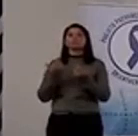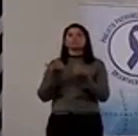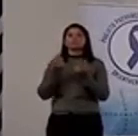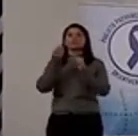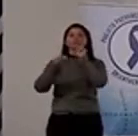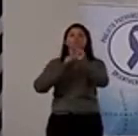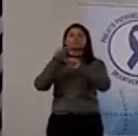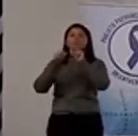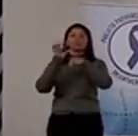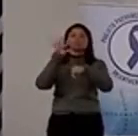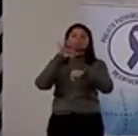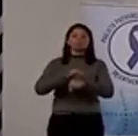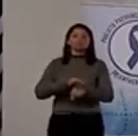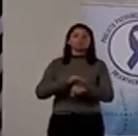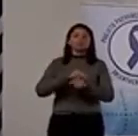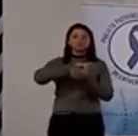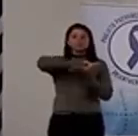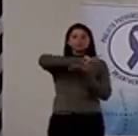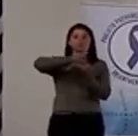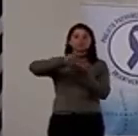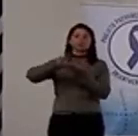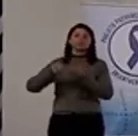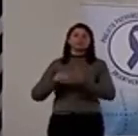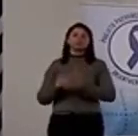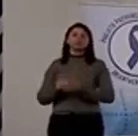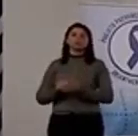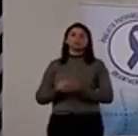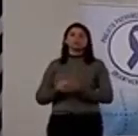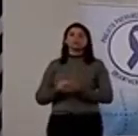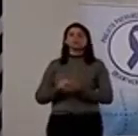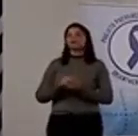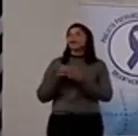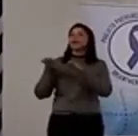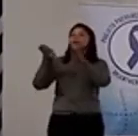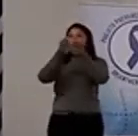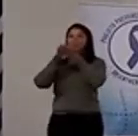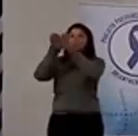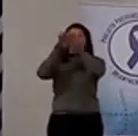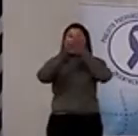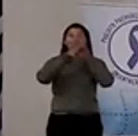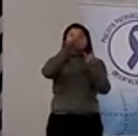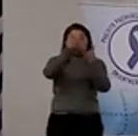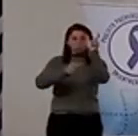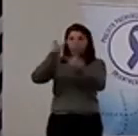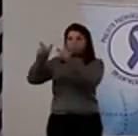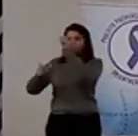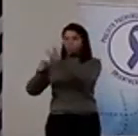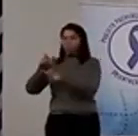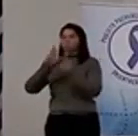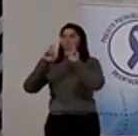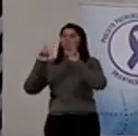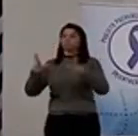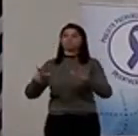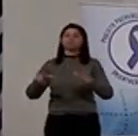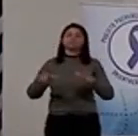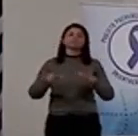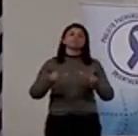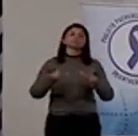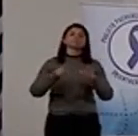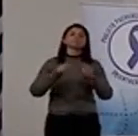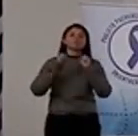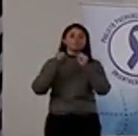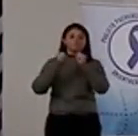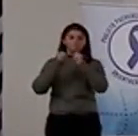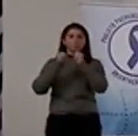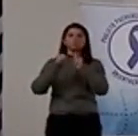quê? Multissistêmica. Mas nem todo paciente é igual ao outro. E na realidade, poderia acontecer desse